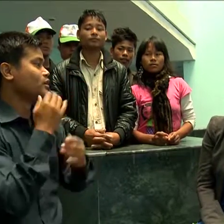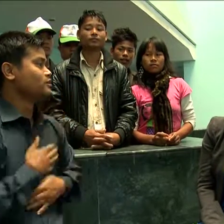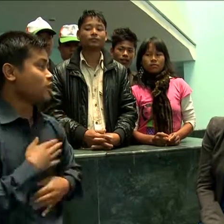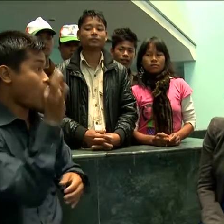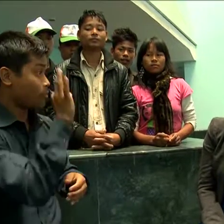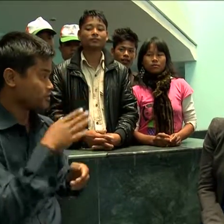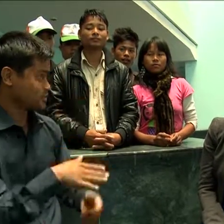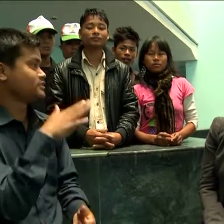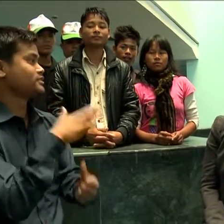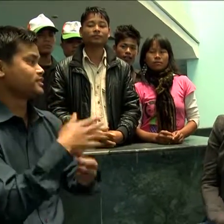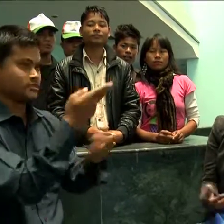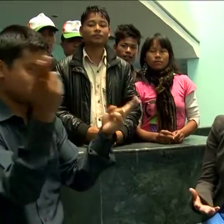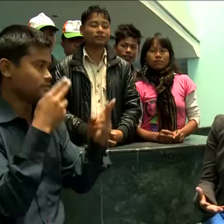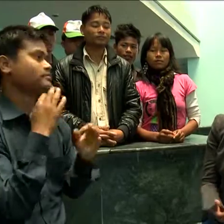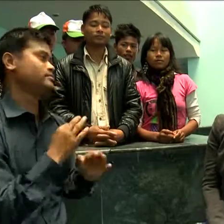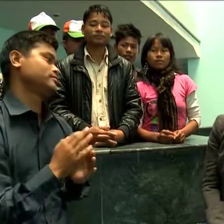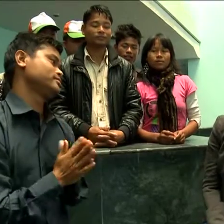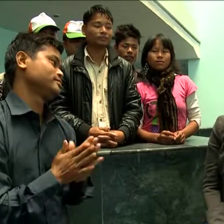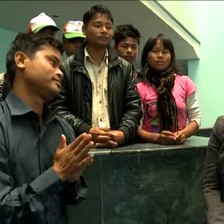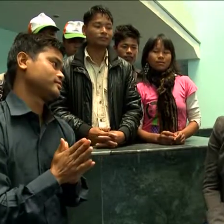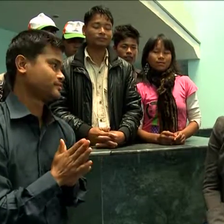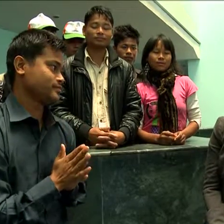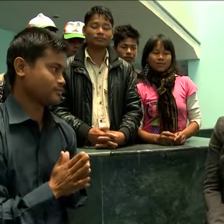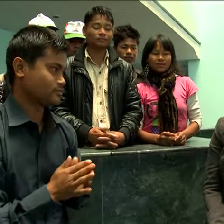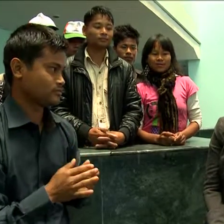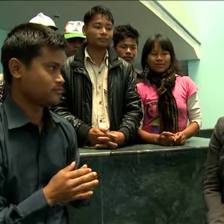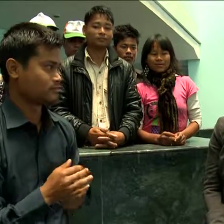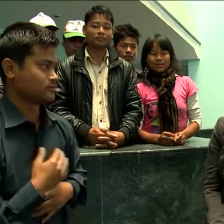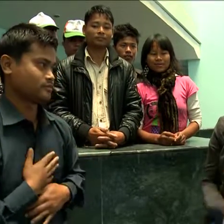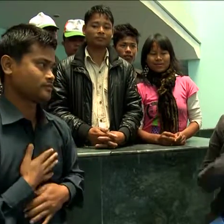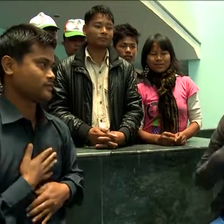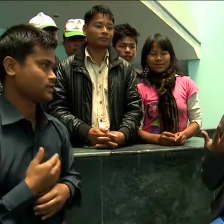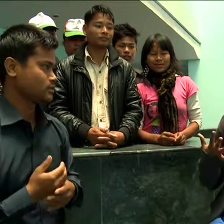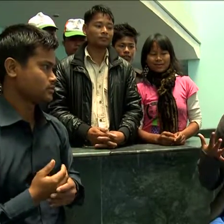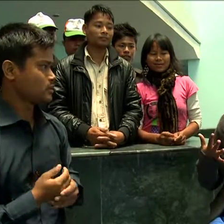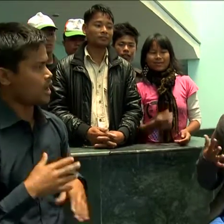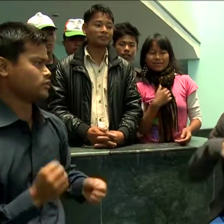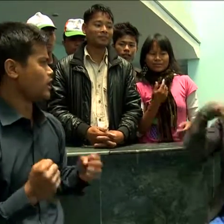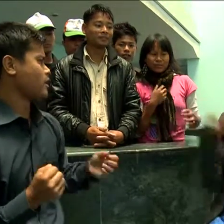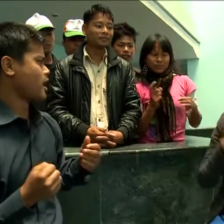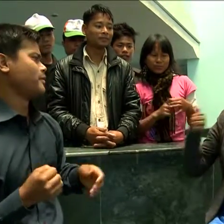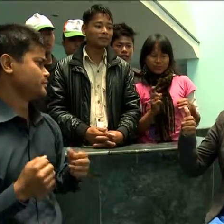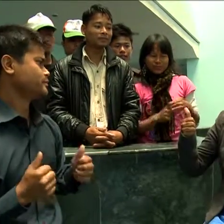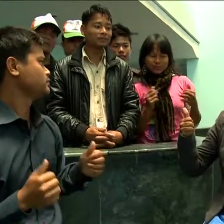NIOS chairman office we have visited and we've met the chairman. And how do you feel? It was all good,